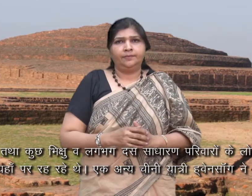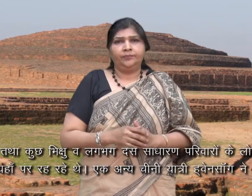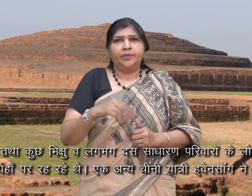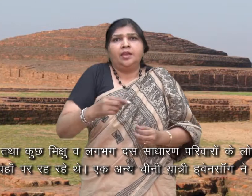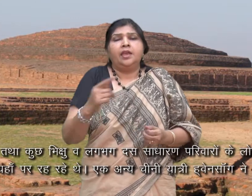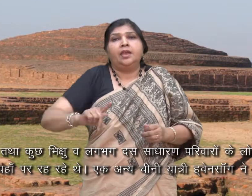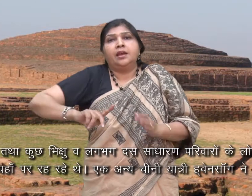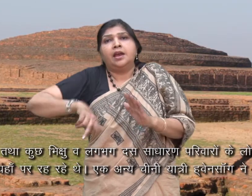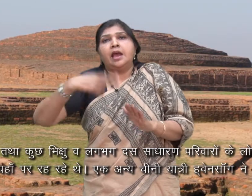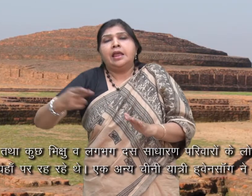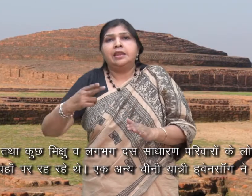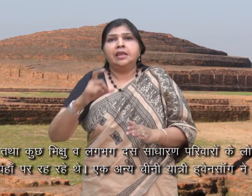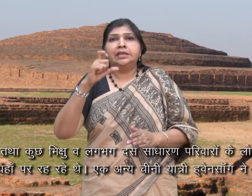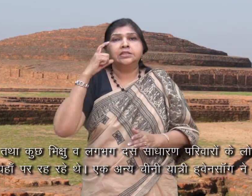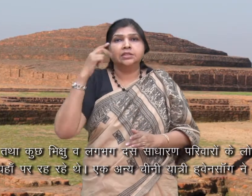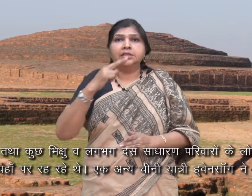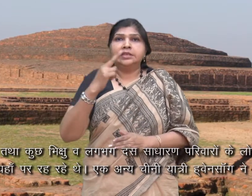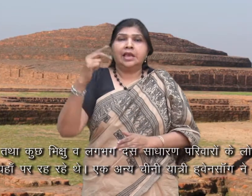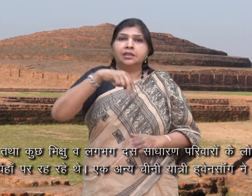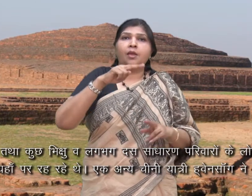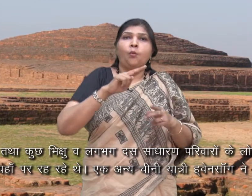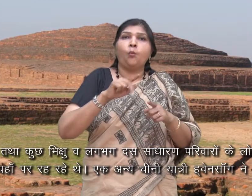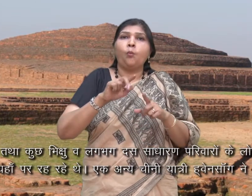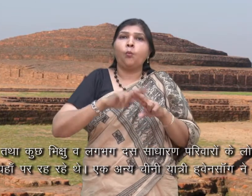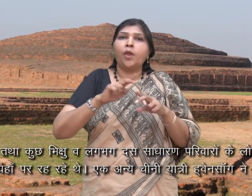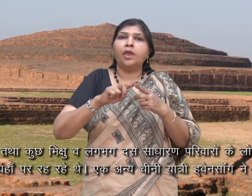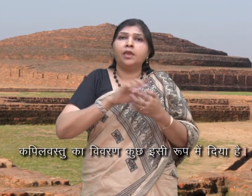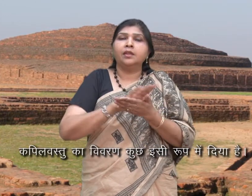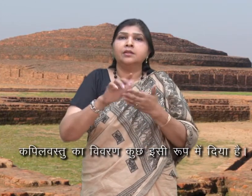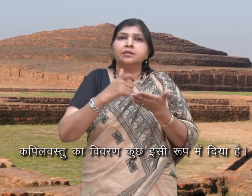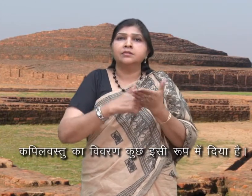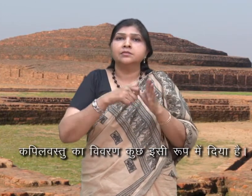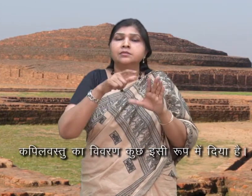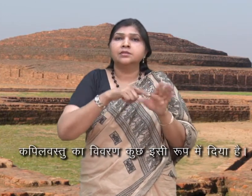एक अन्य चीनी यात्री ह्वेनसांग ने भी कपिलवस्तु का विवरण कुछ इसी रूप में दिया है।